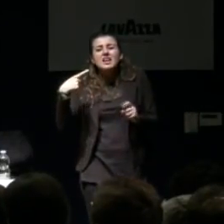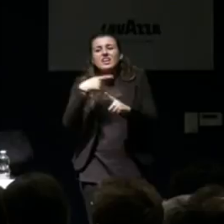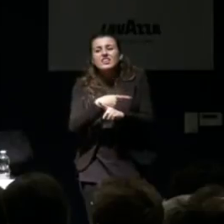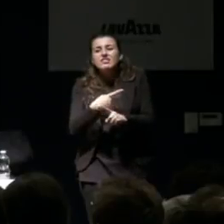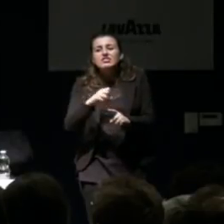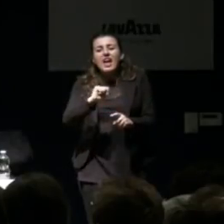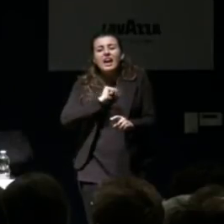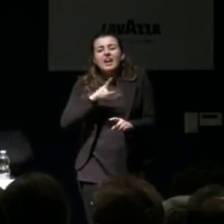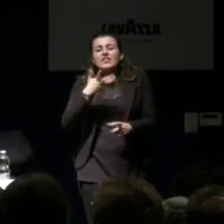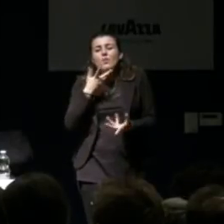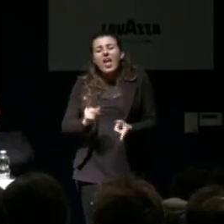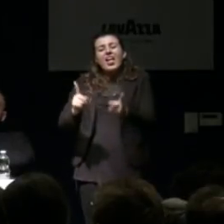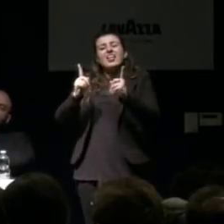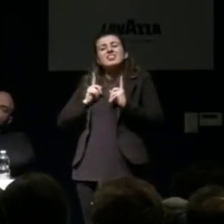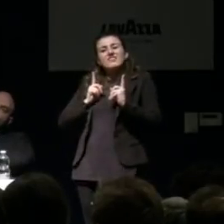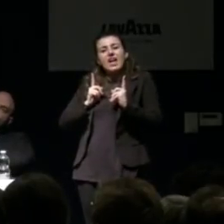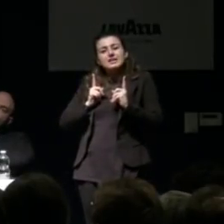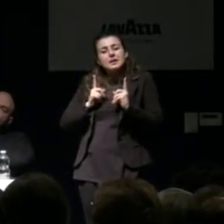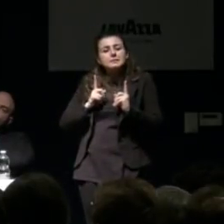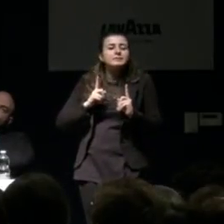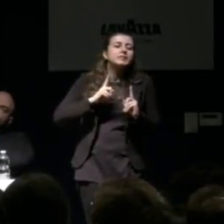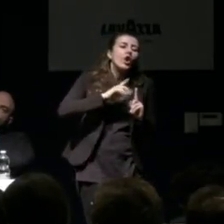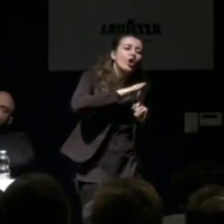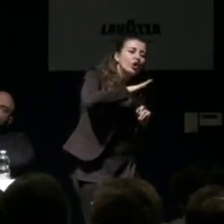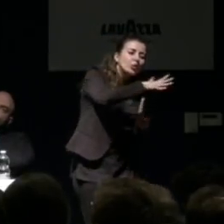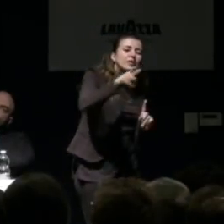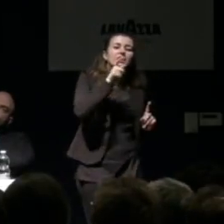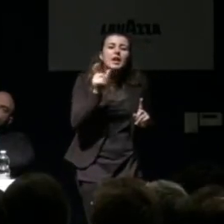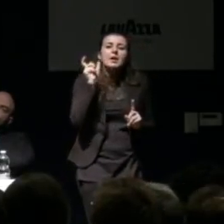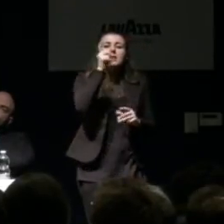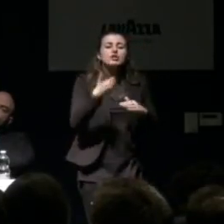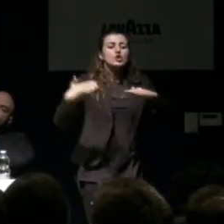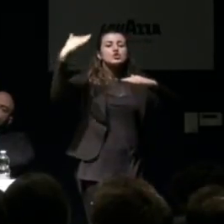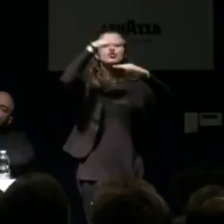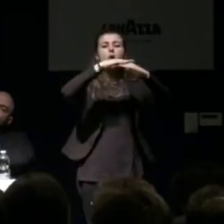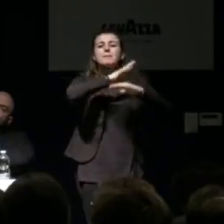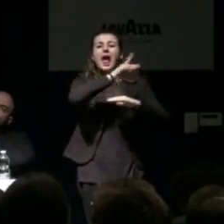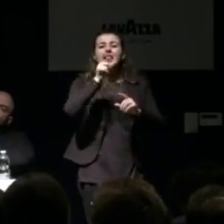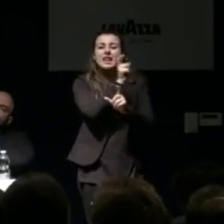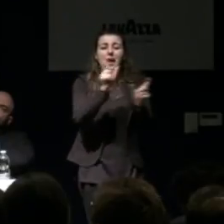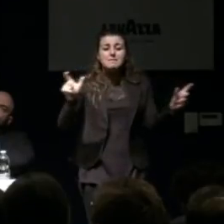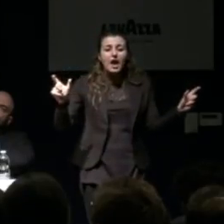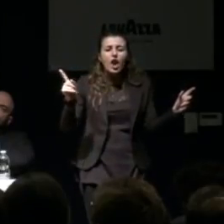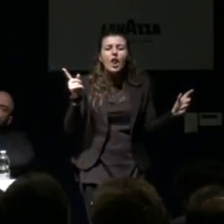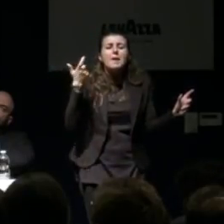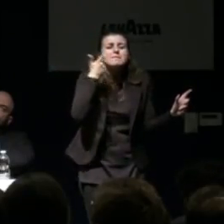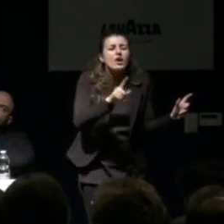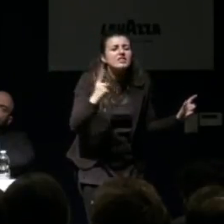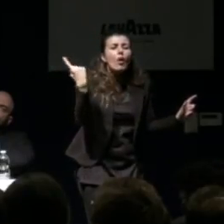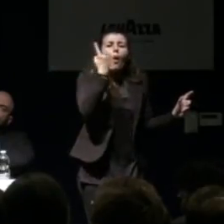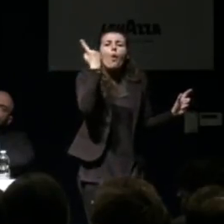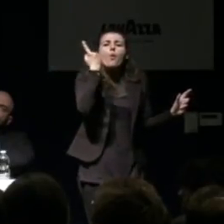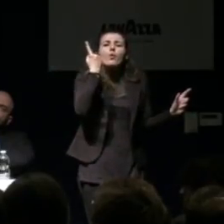che si vuole difendere tutti la mettono in cima alle altre parole come se questo esistessero unicamente per